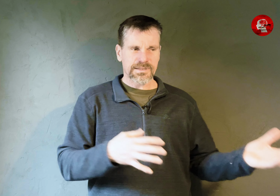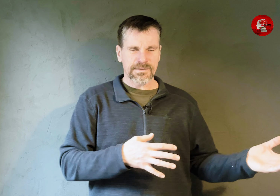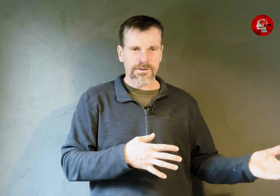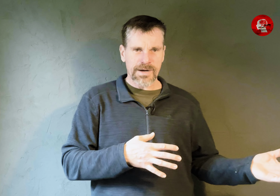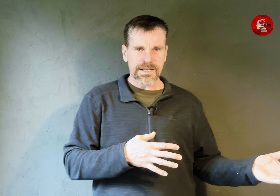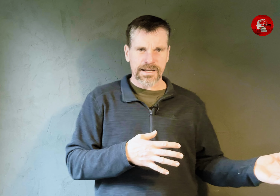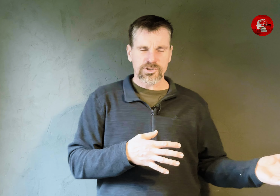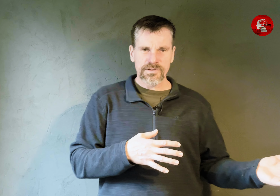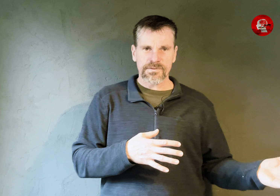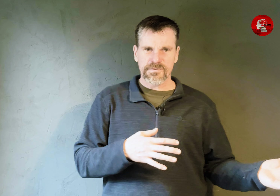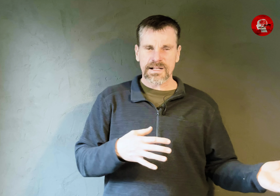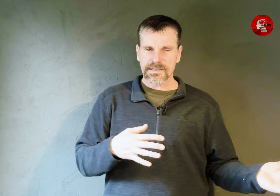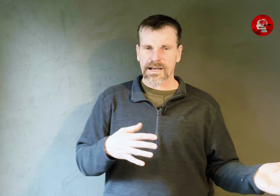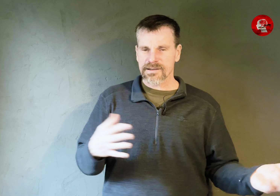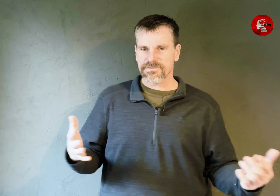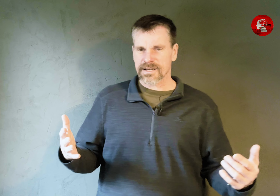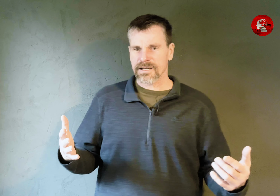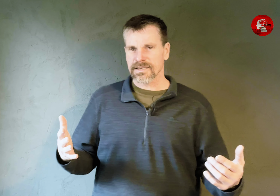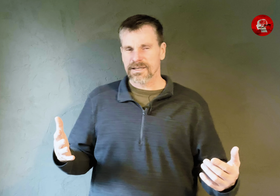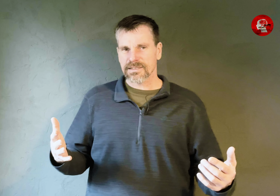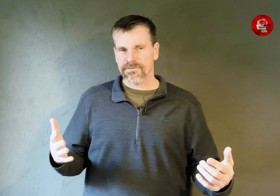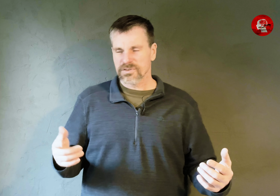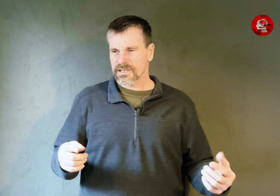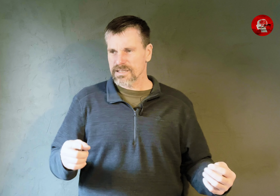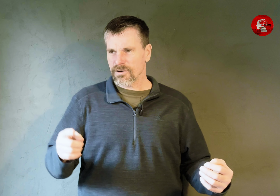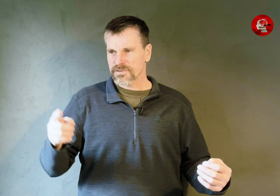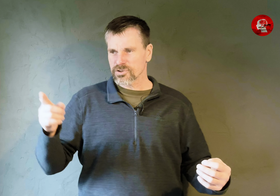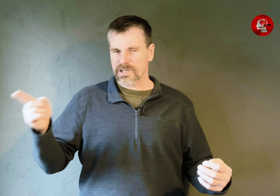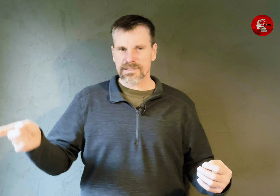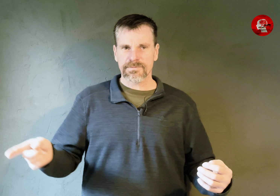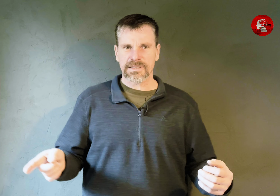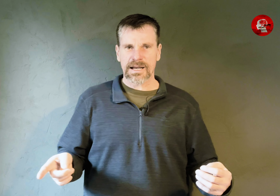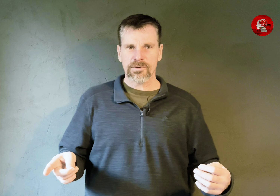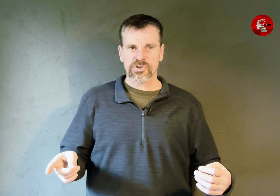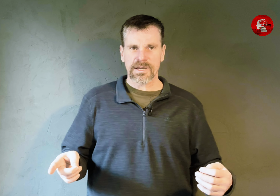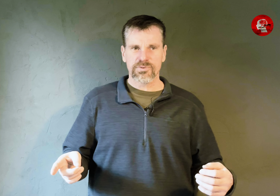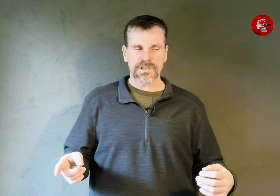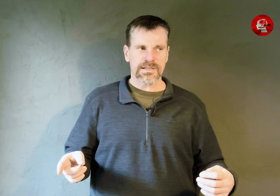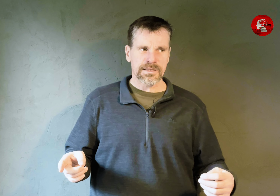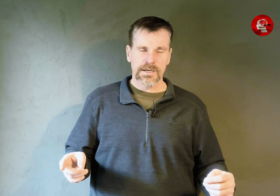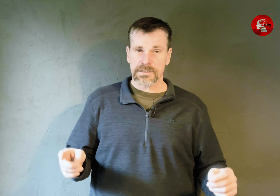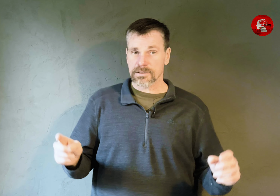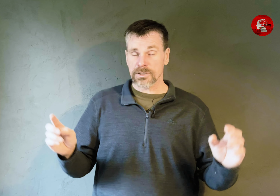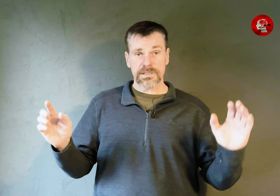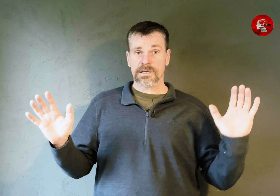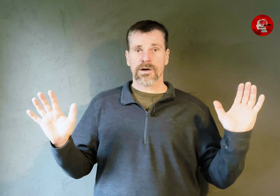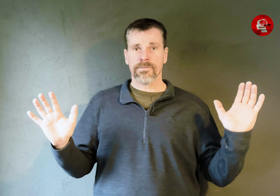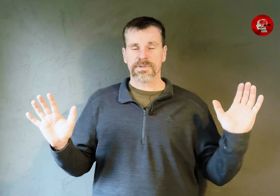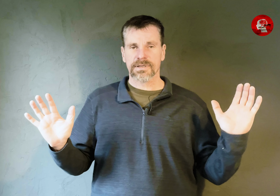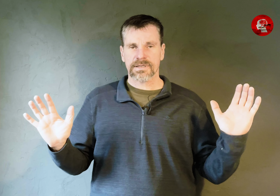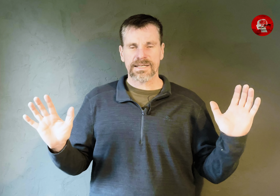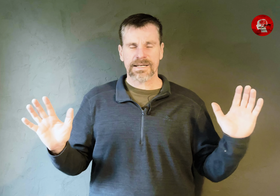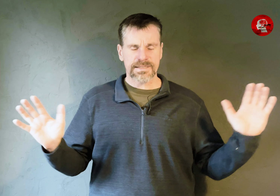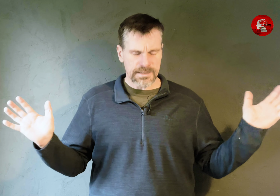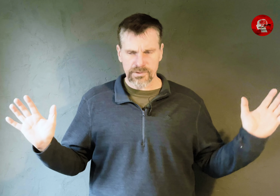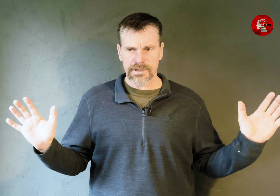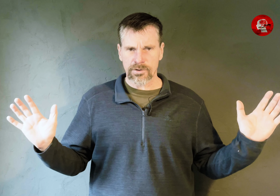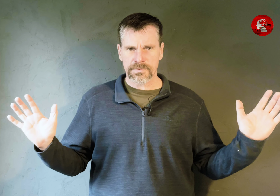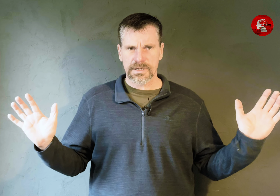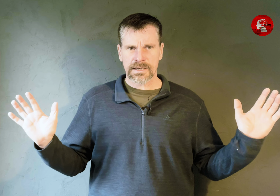normalen kantenschliff im wald angefangen hat der wird dann nicht auf so ein schlechtes material umsteigen bloß einer ja das ist erlaubt ja die anderen sind genauso erlaubt ja